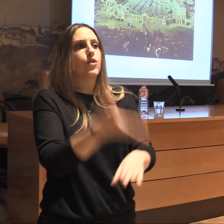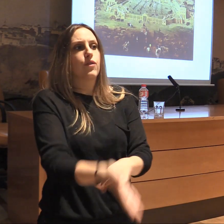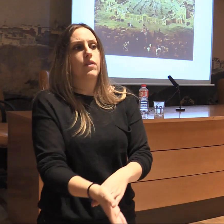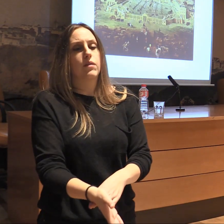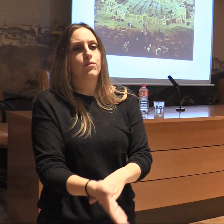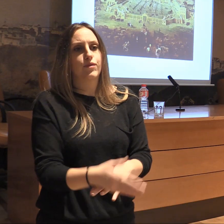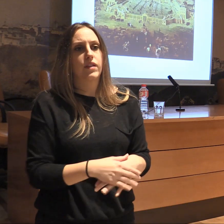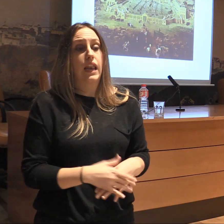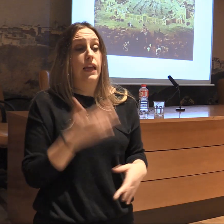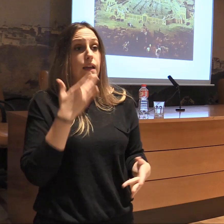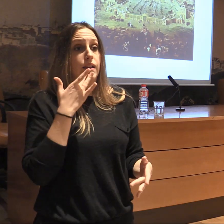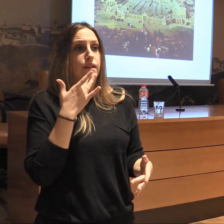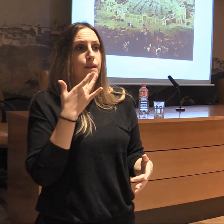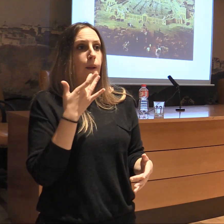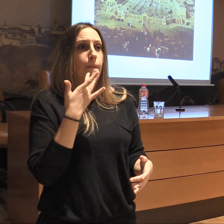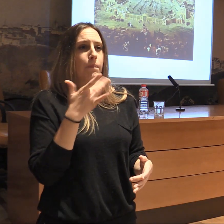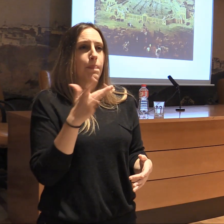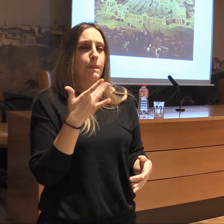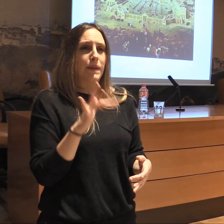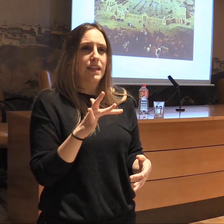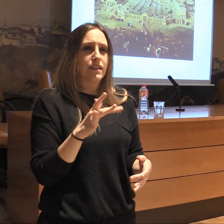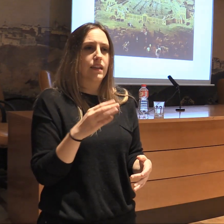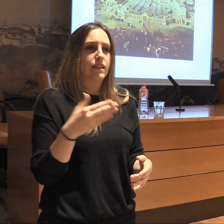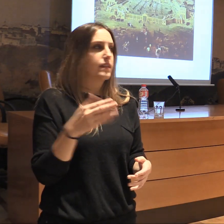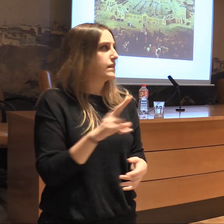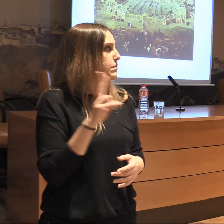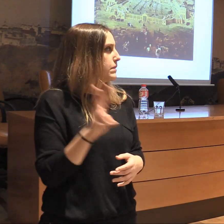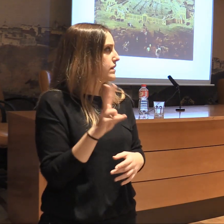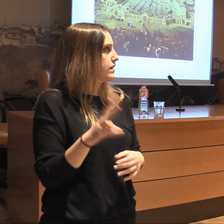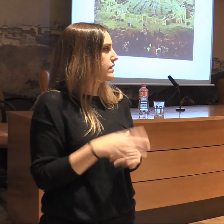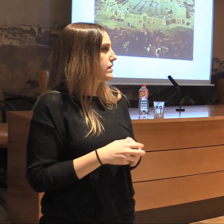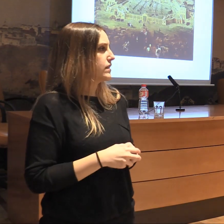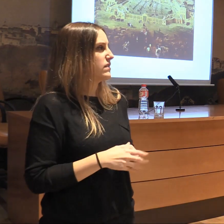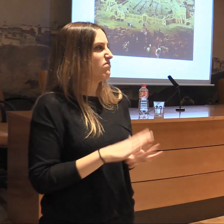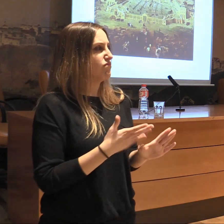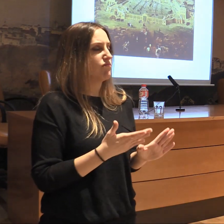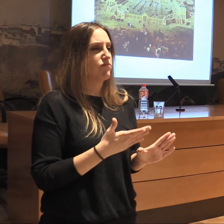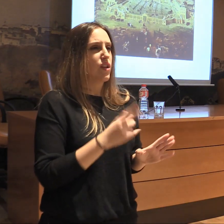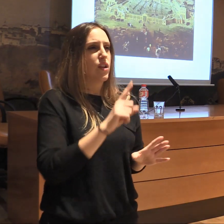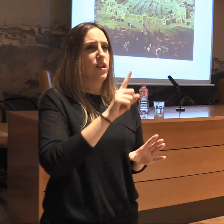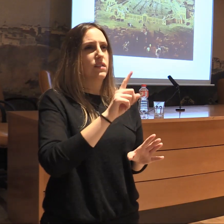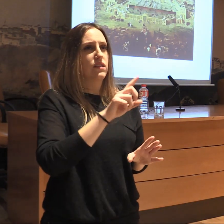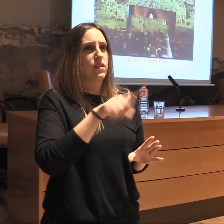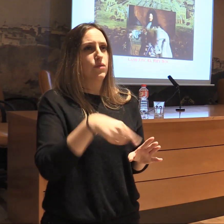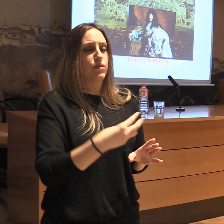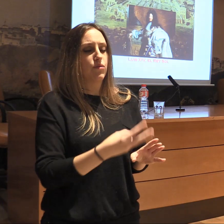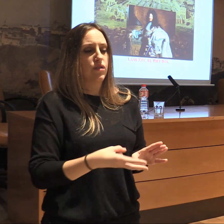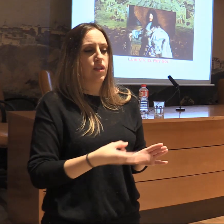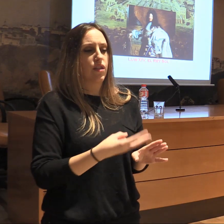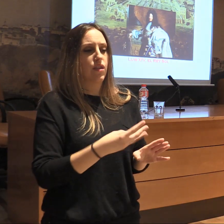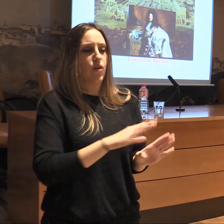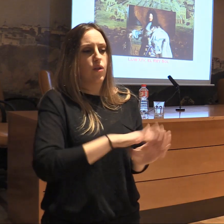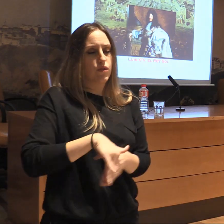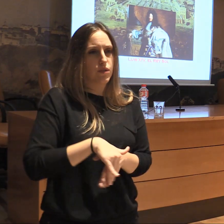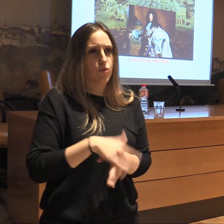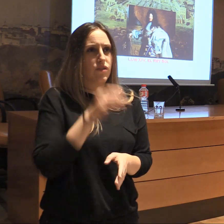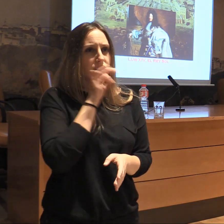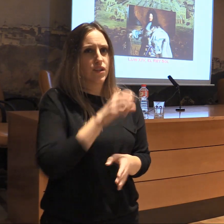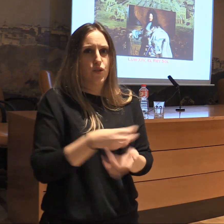brillante Versalles. Estamos en el último tercio del siglo XVII y